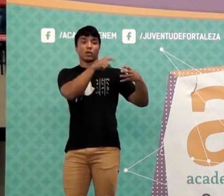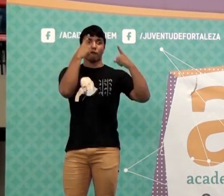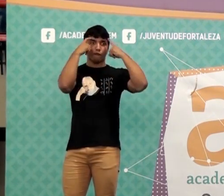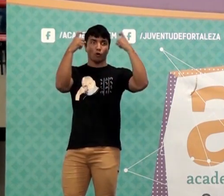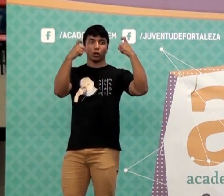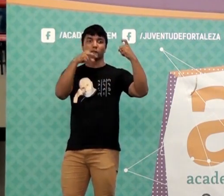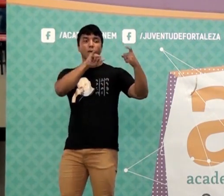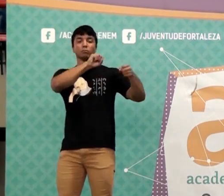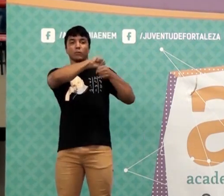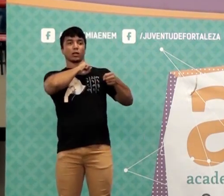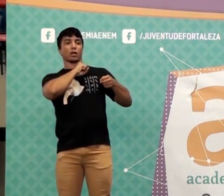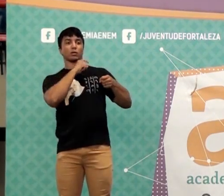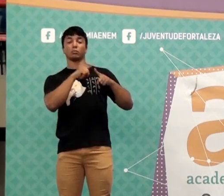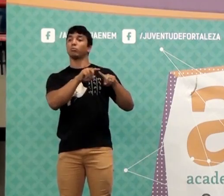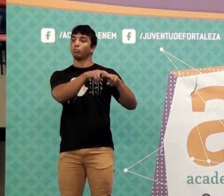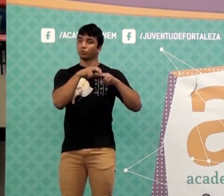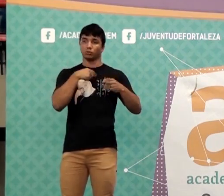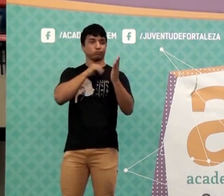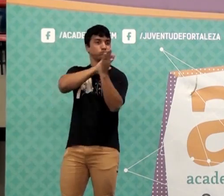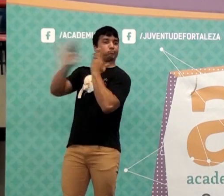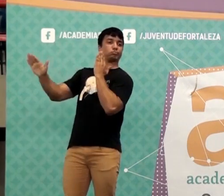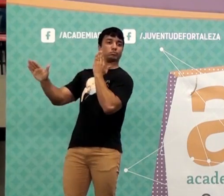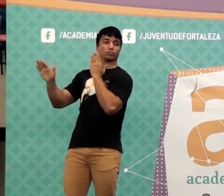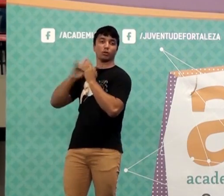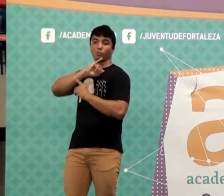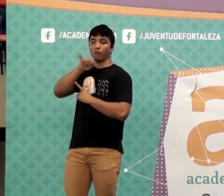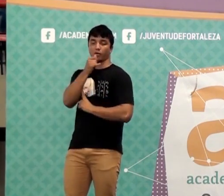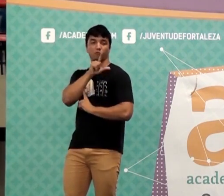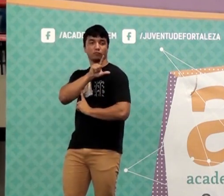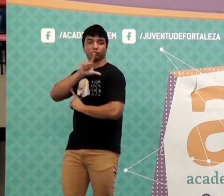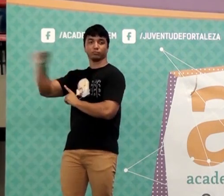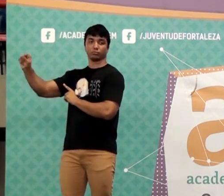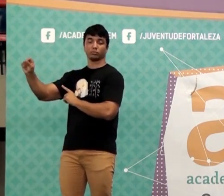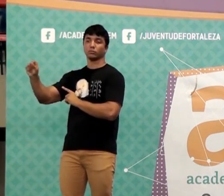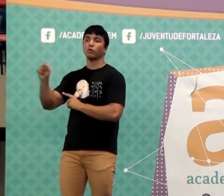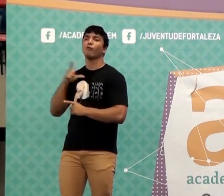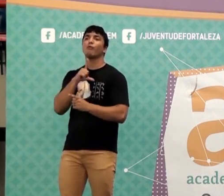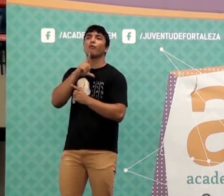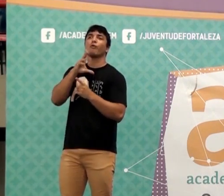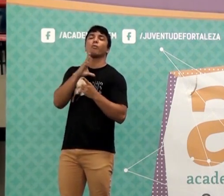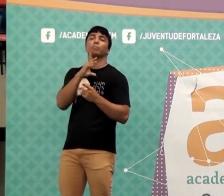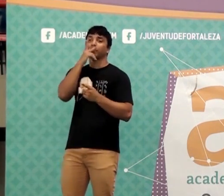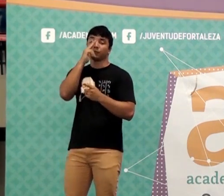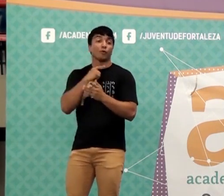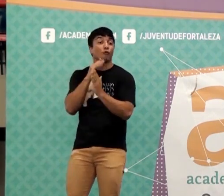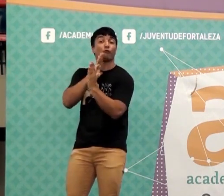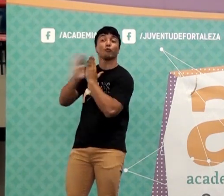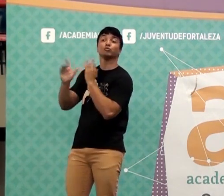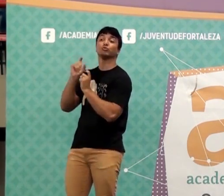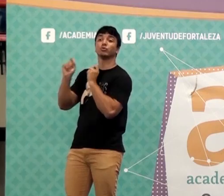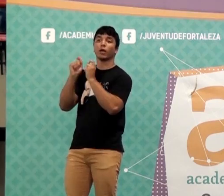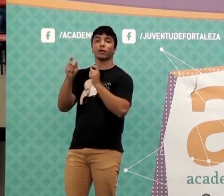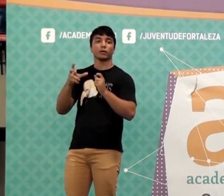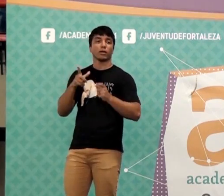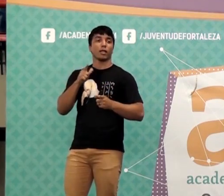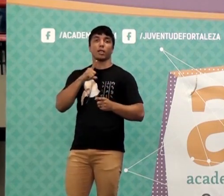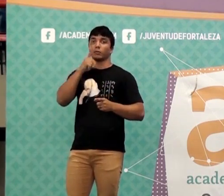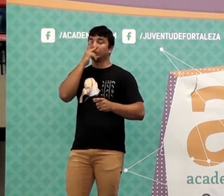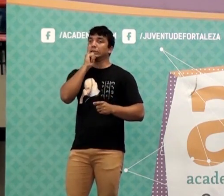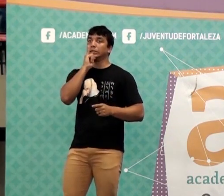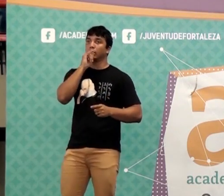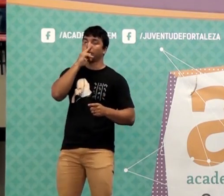vão me matar. Então eu vou fugir, tá certo? Fuge com o quê? Quando a gente foge com o que dá